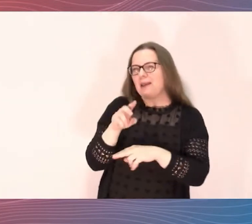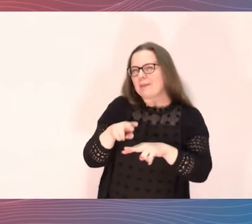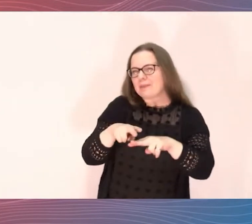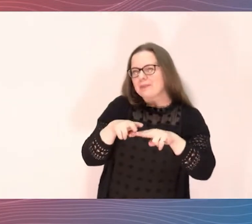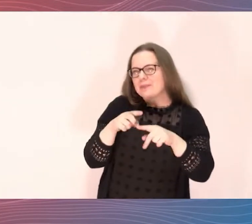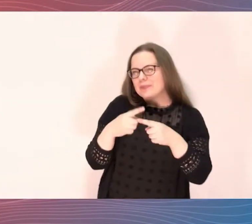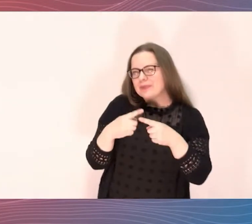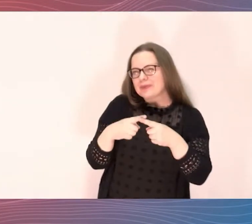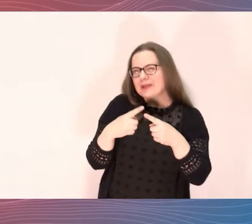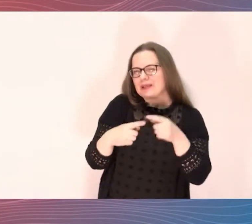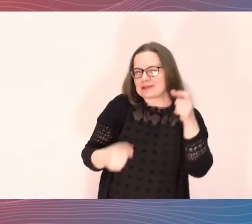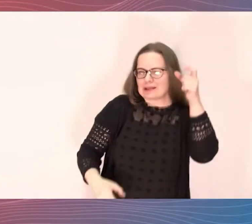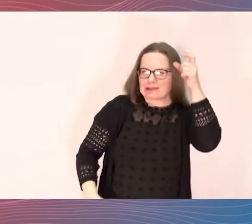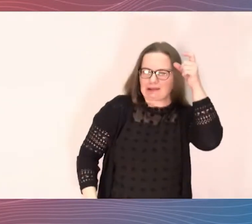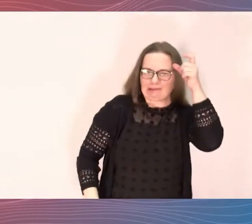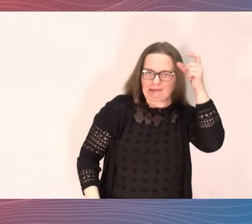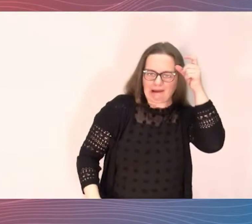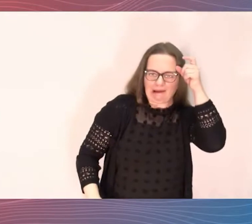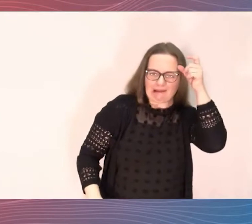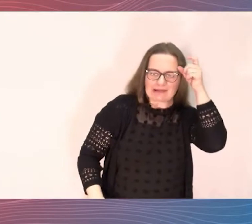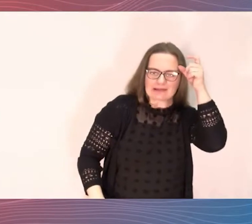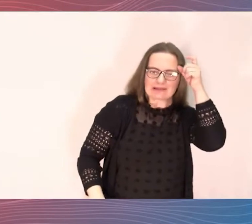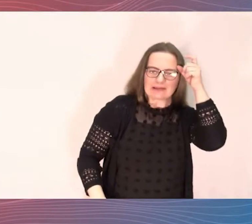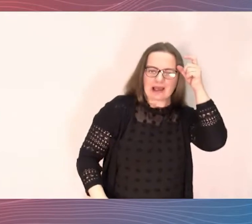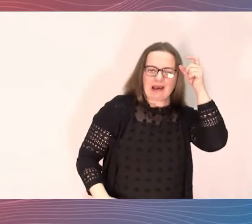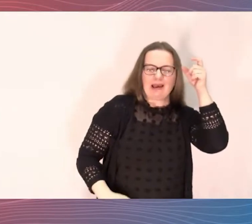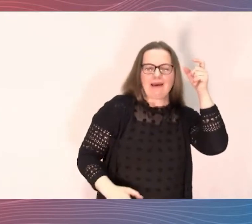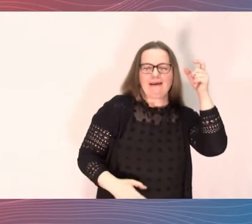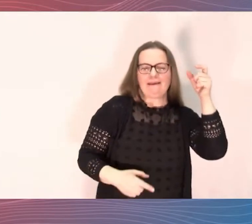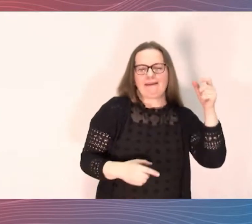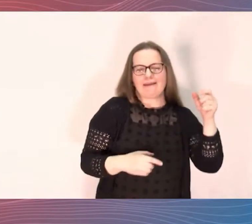dos incrédulos para que lhes não